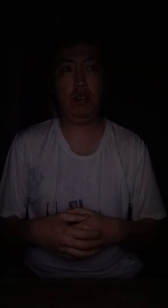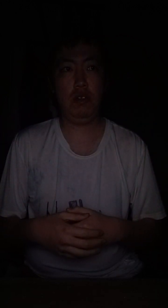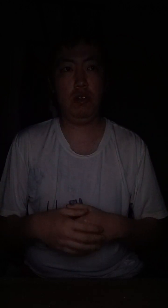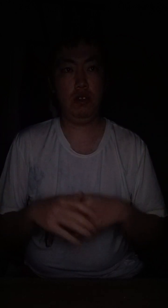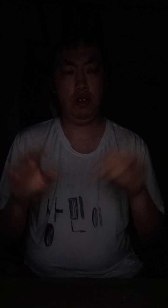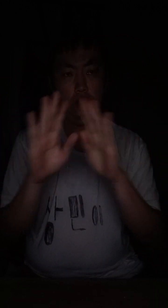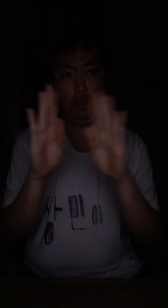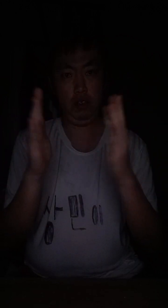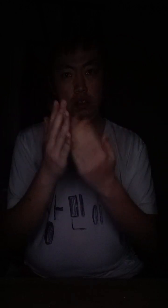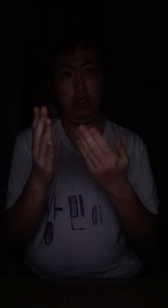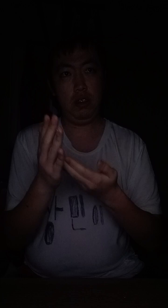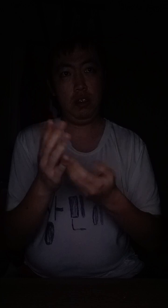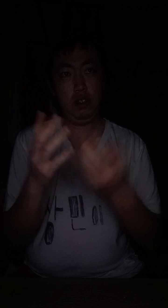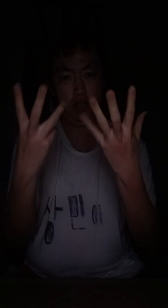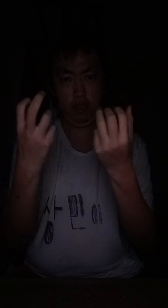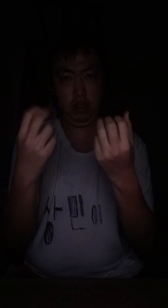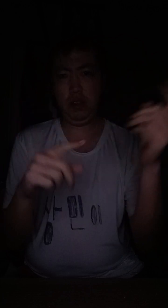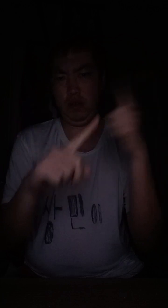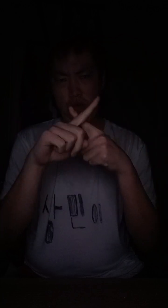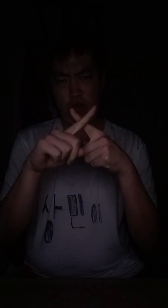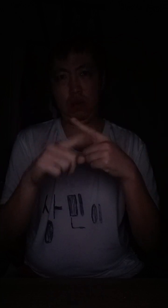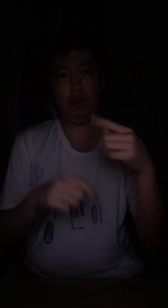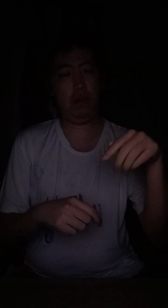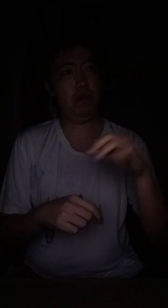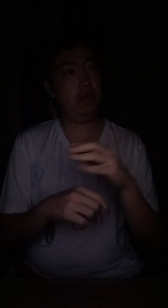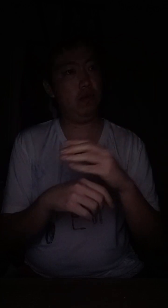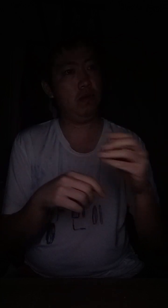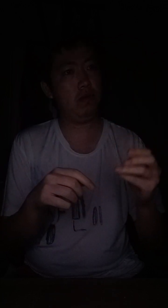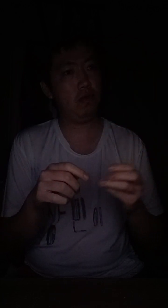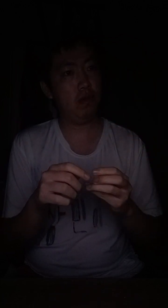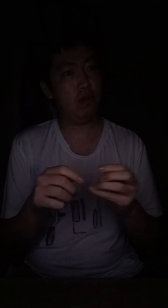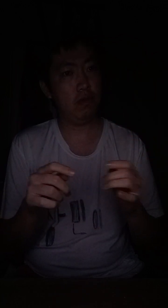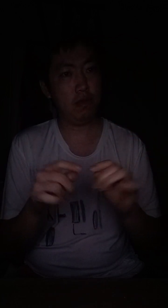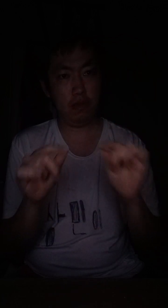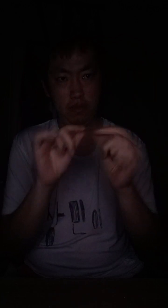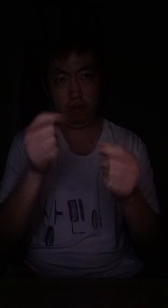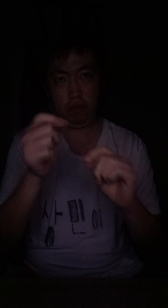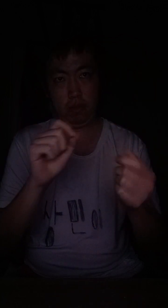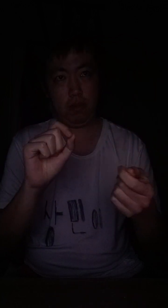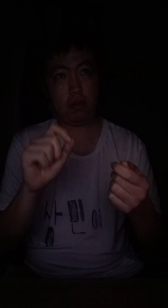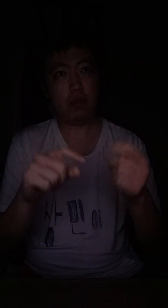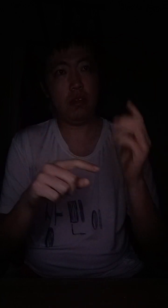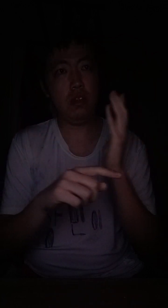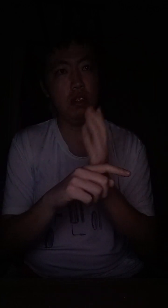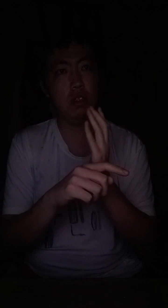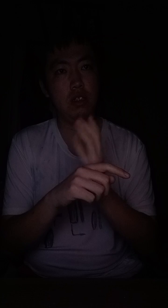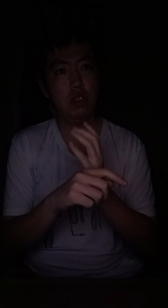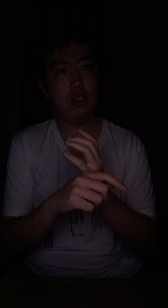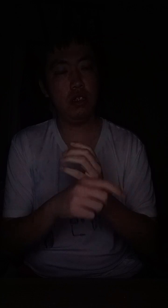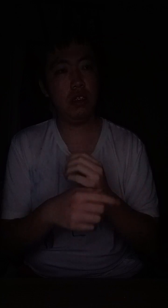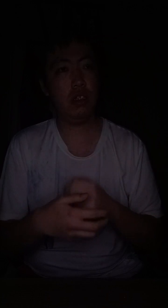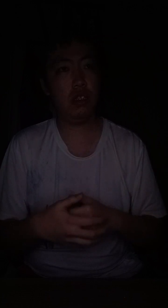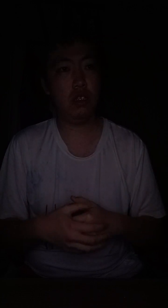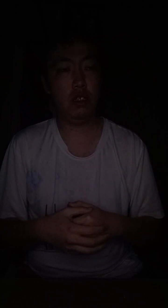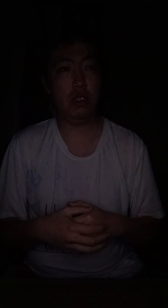화장실 내부에는 비상벨이 없습니다. 특히 이 칸의 경우 제대로 된 잠금 장치조차 없습니다. 서울시